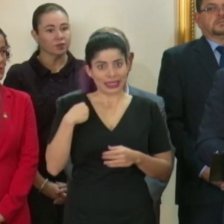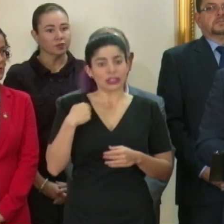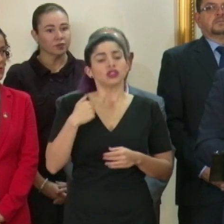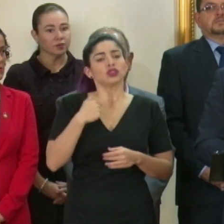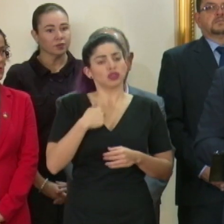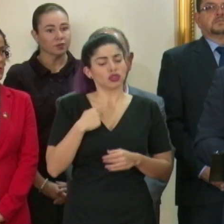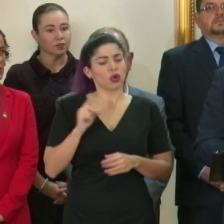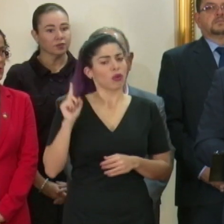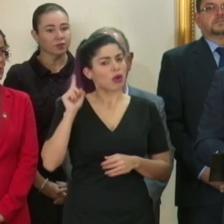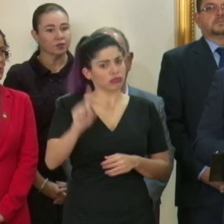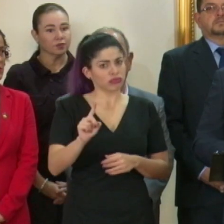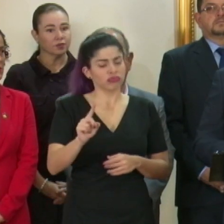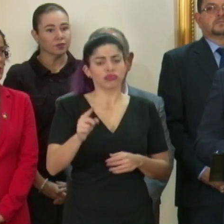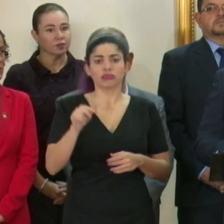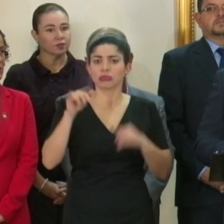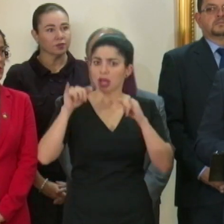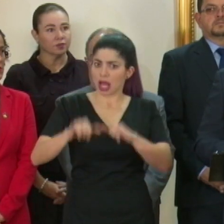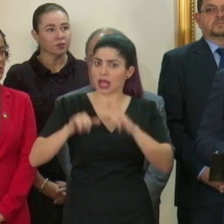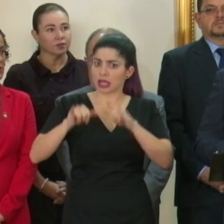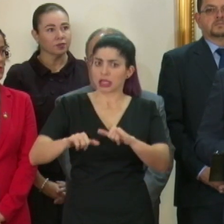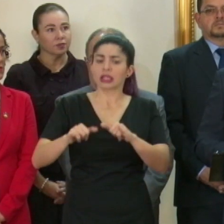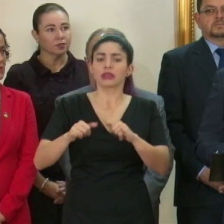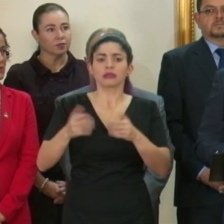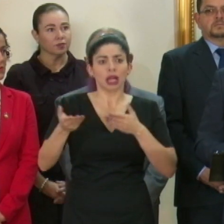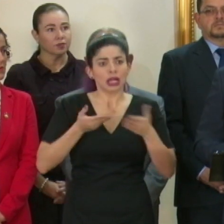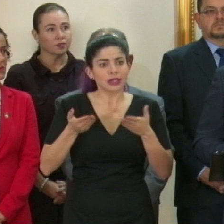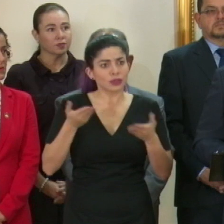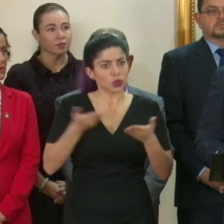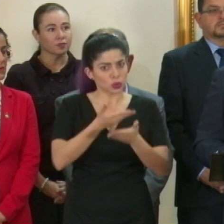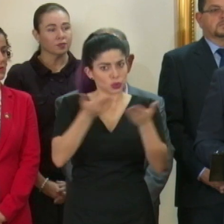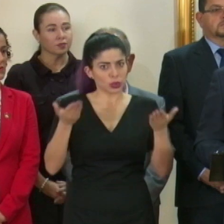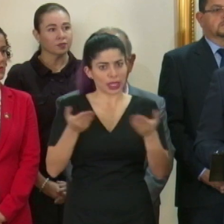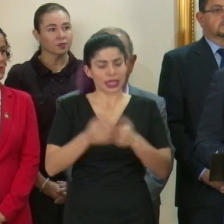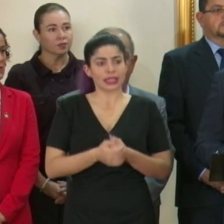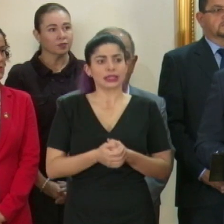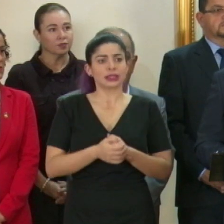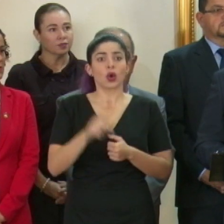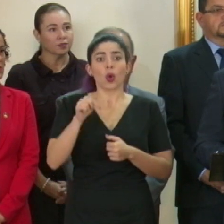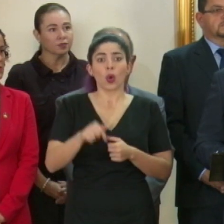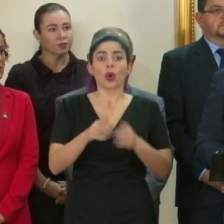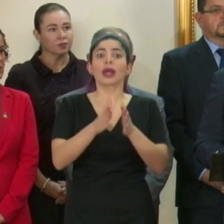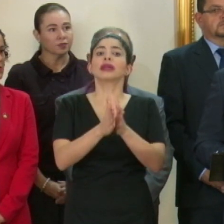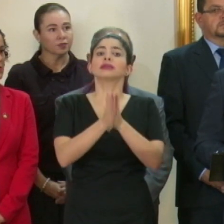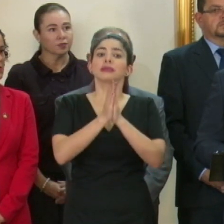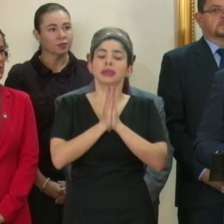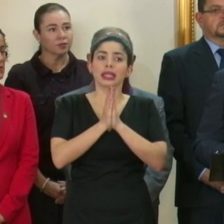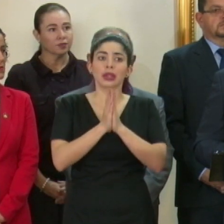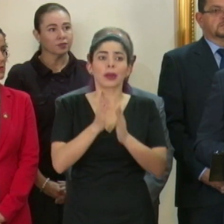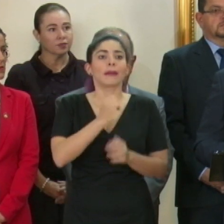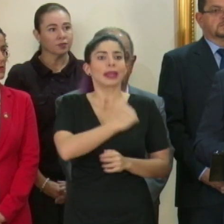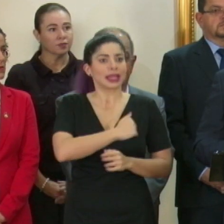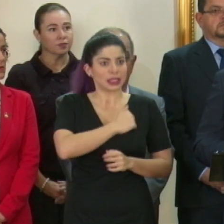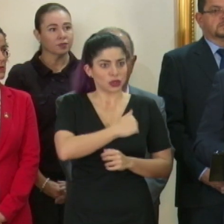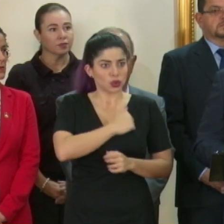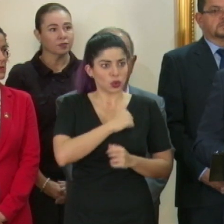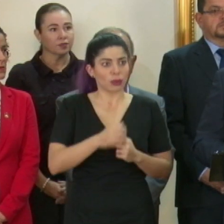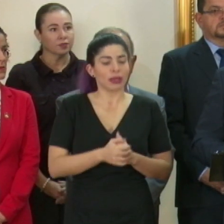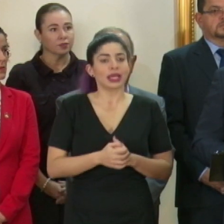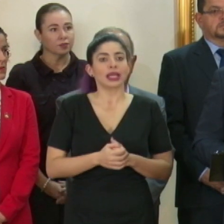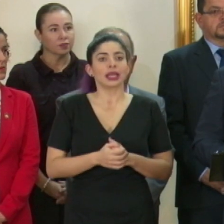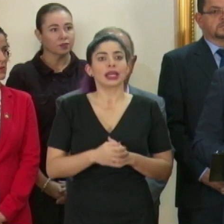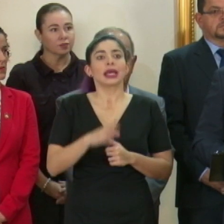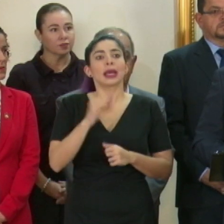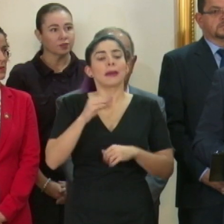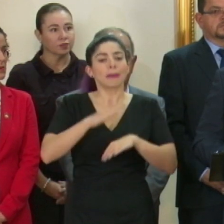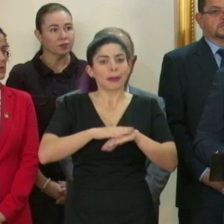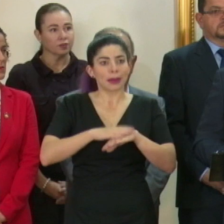estar ahí a la orden de ustedes. Hoy les ruego que me disculpen y